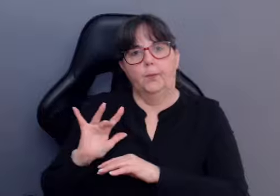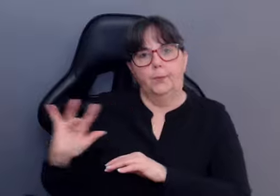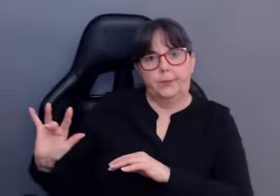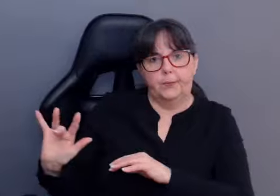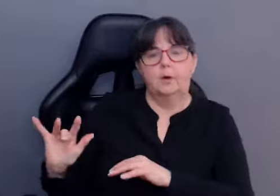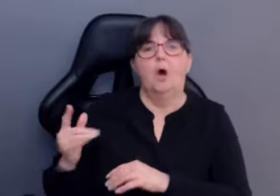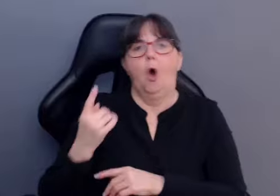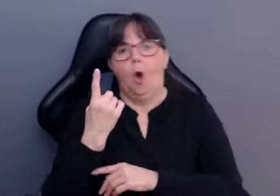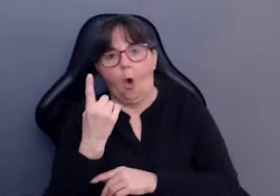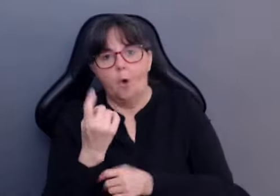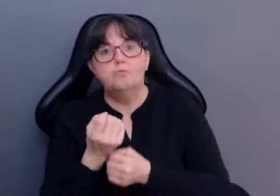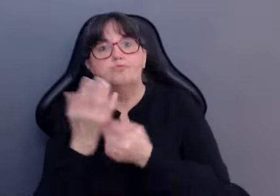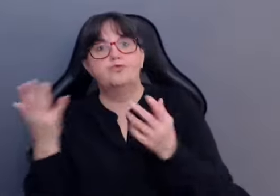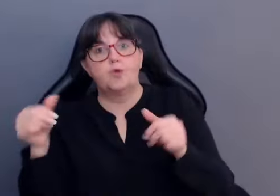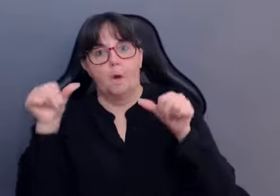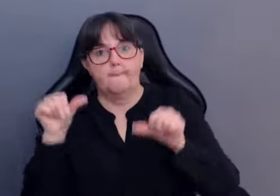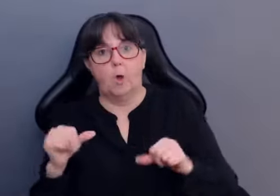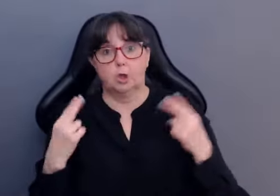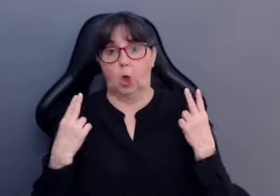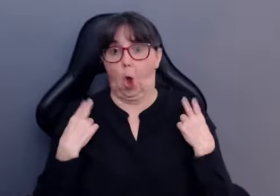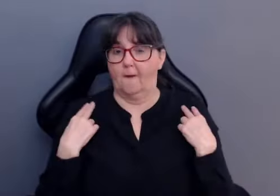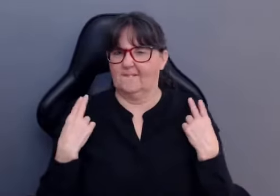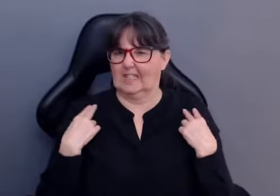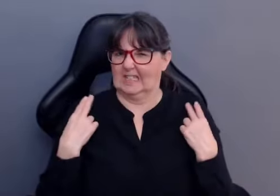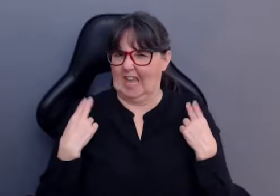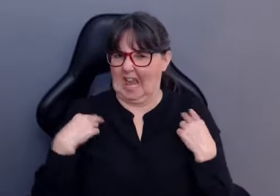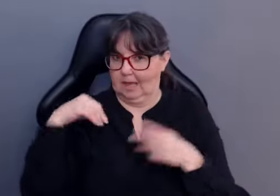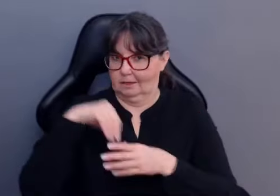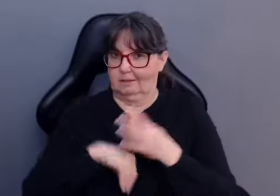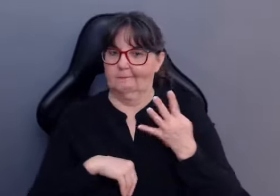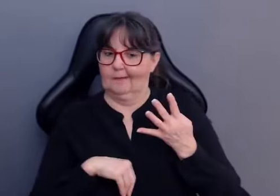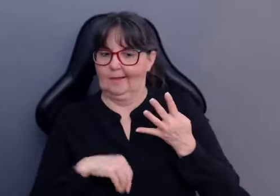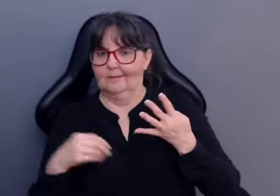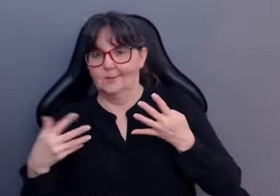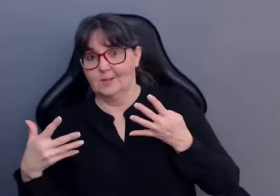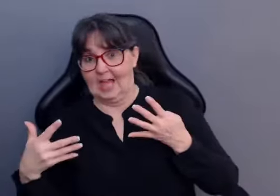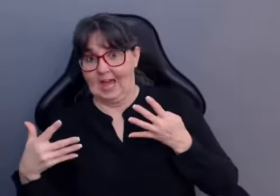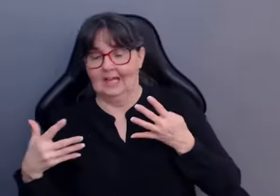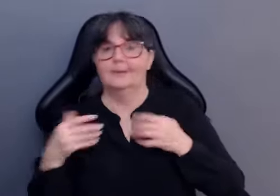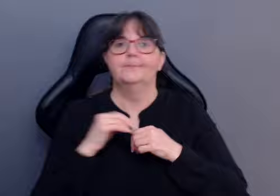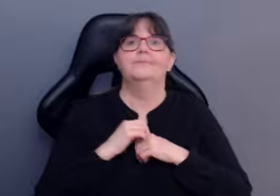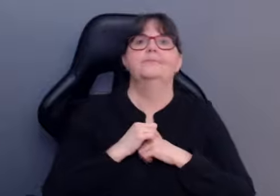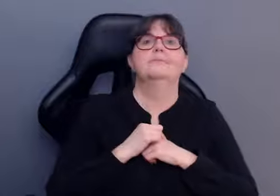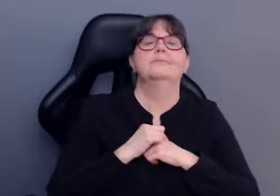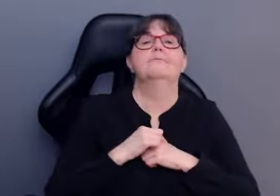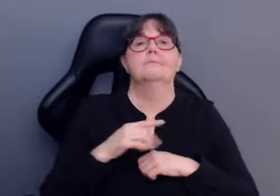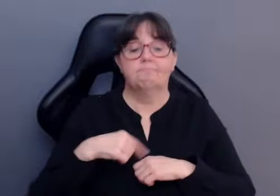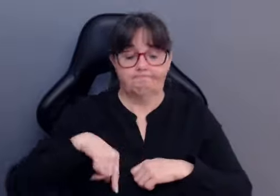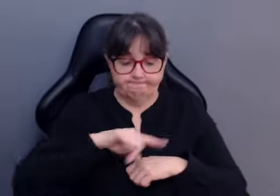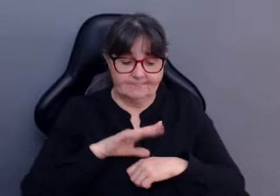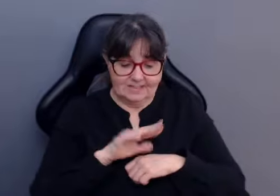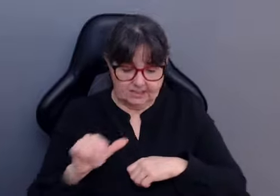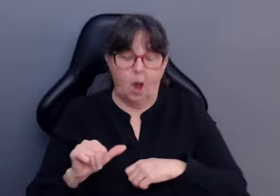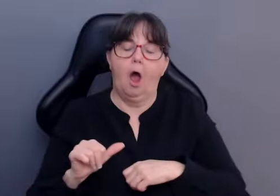ou plusieurs postes d'officiers, le conseil d'administration voit à combler les postes.